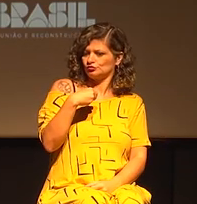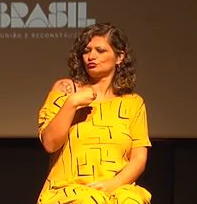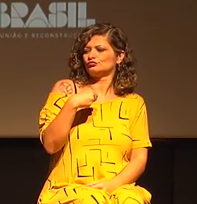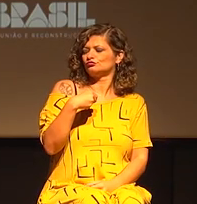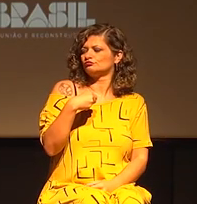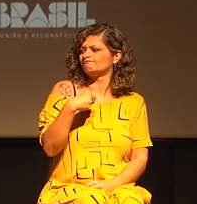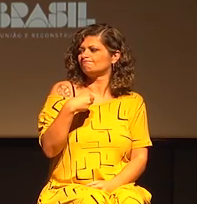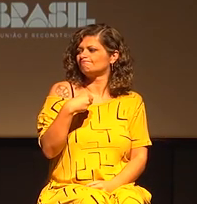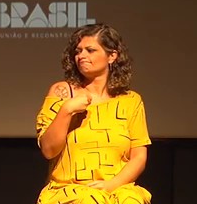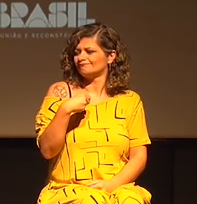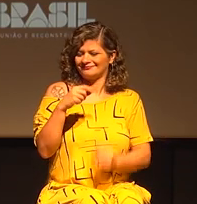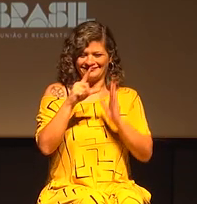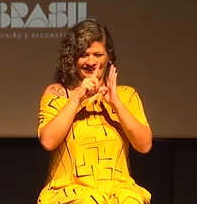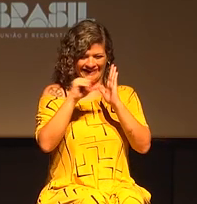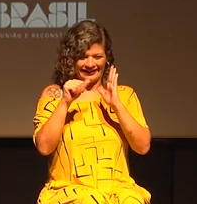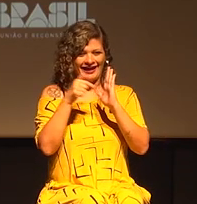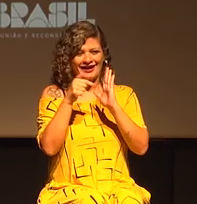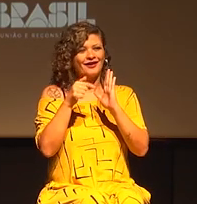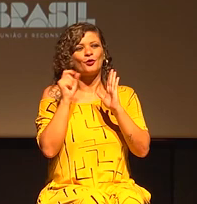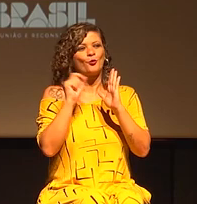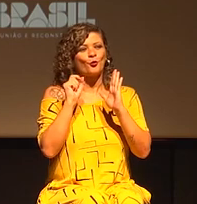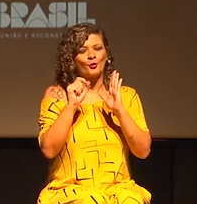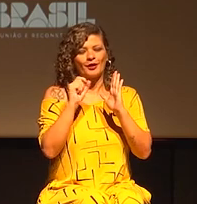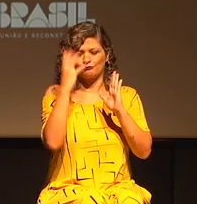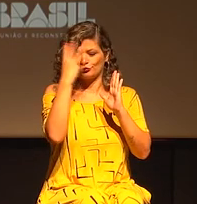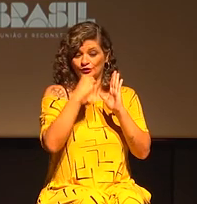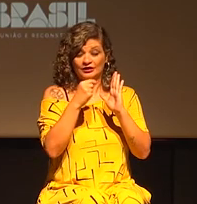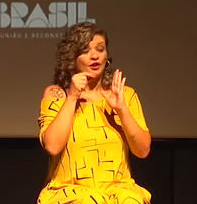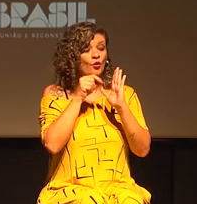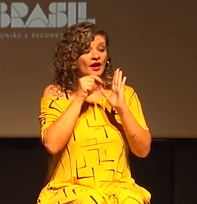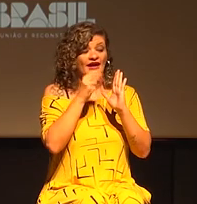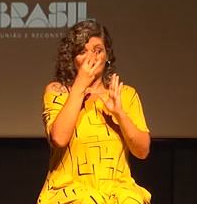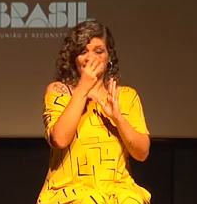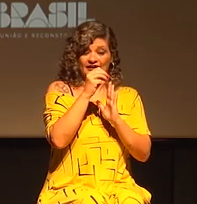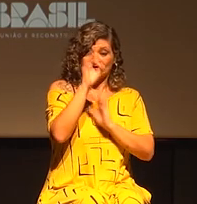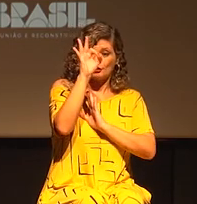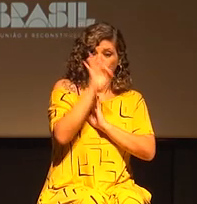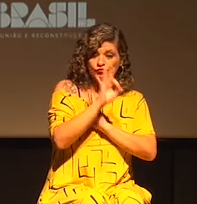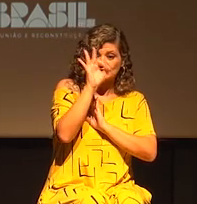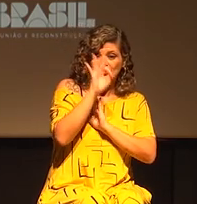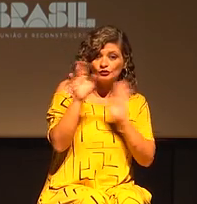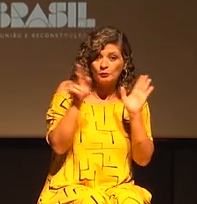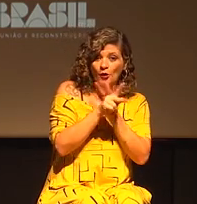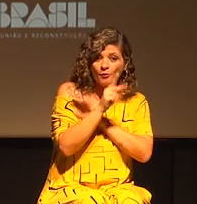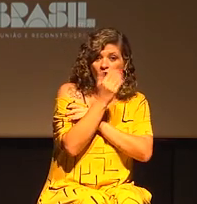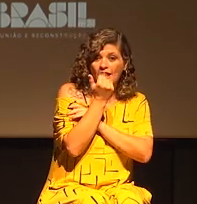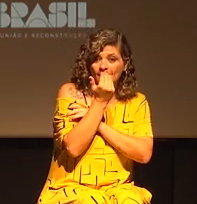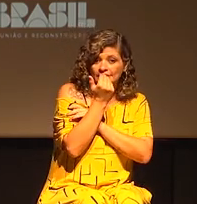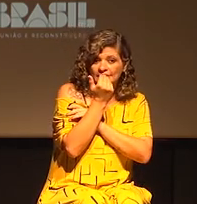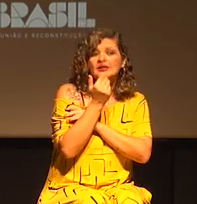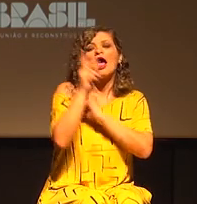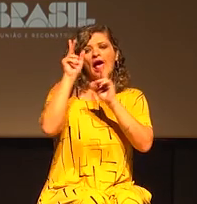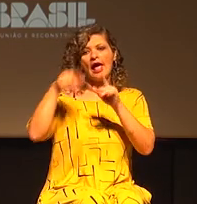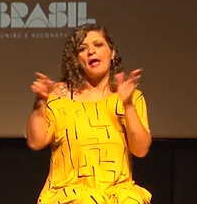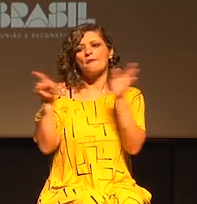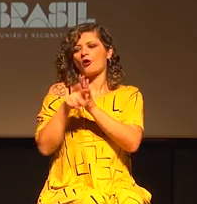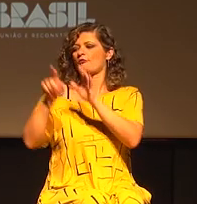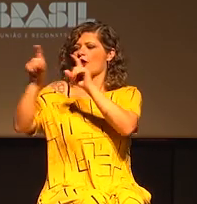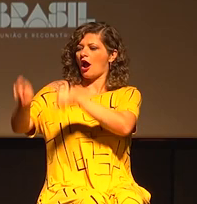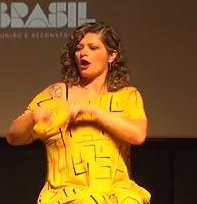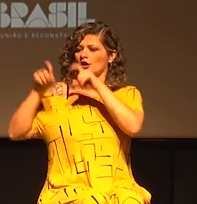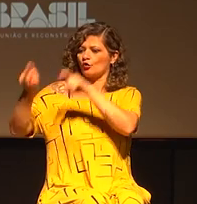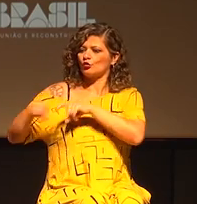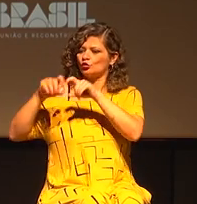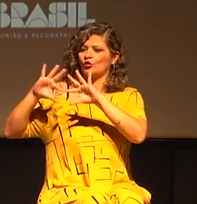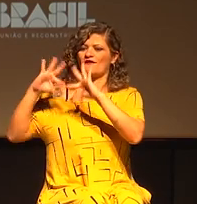desse dessa lei que é que 30% da alimentação tem que vi da e Agricultura Familiar sim